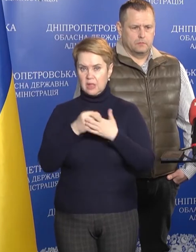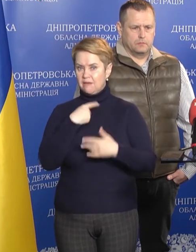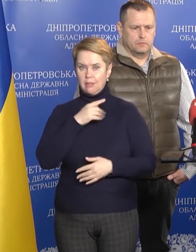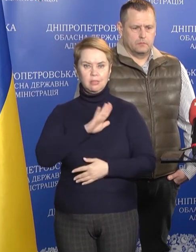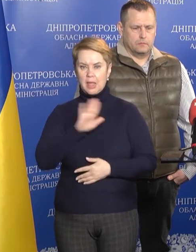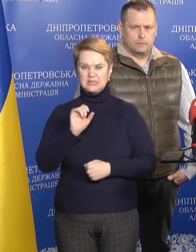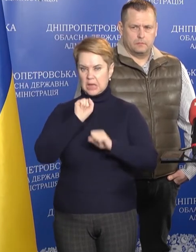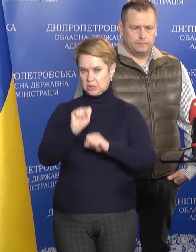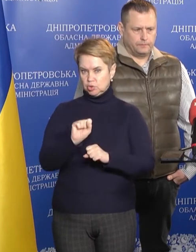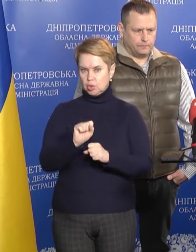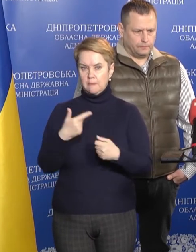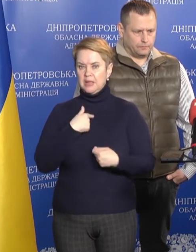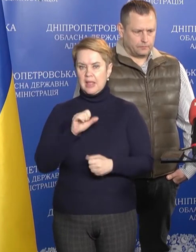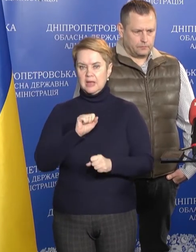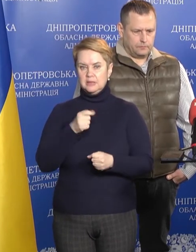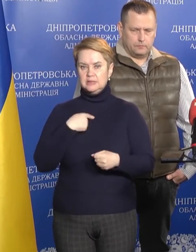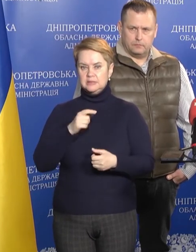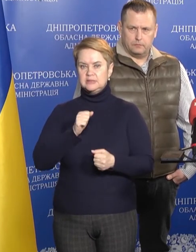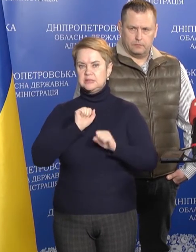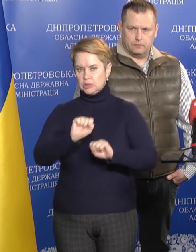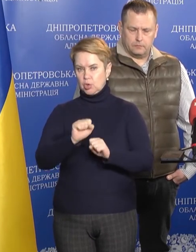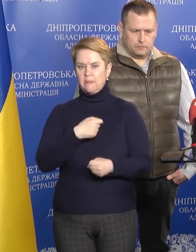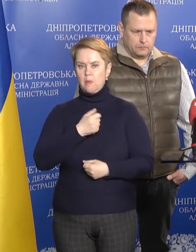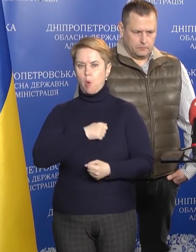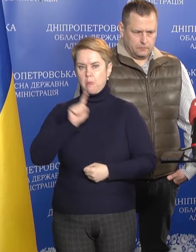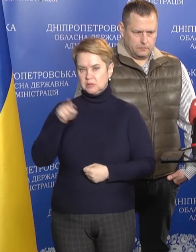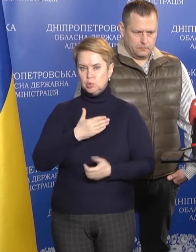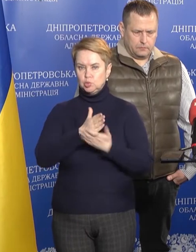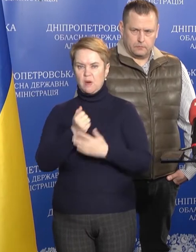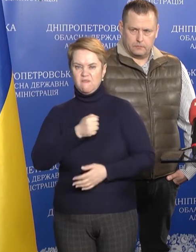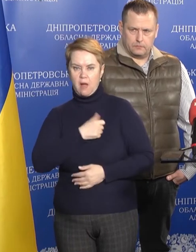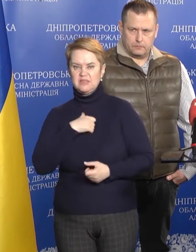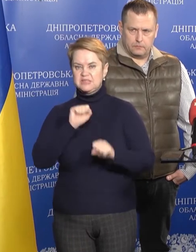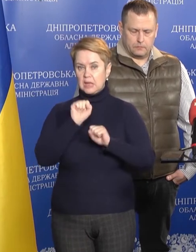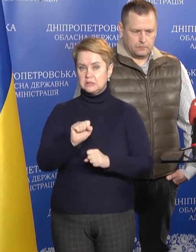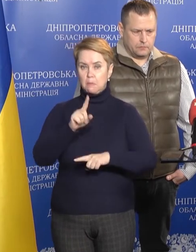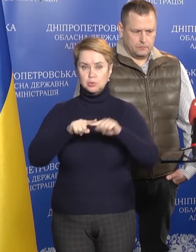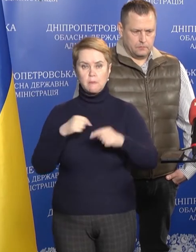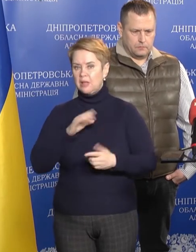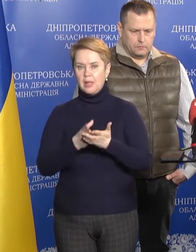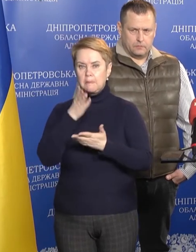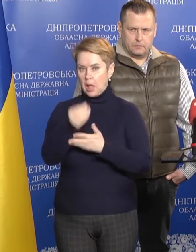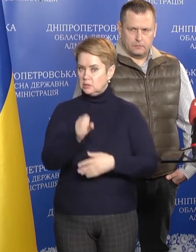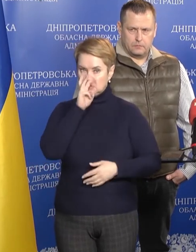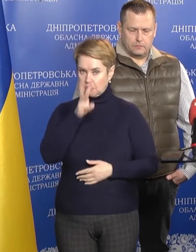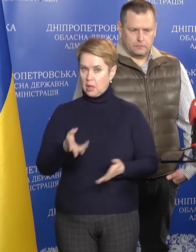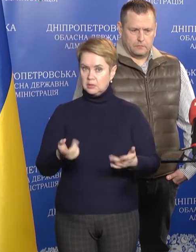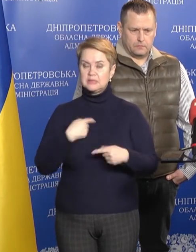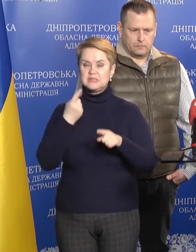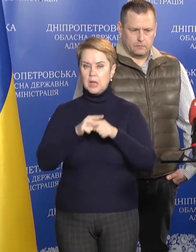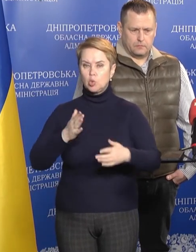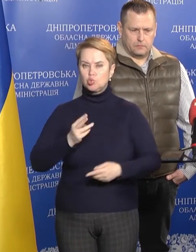не захищена від, ми не закриваємо від мобілізації, ми не прикриваємо від служби в армії, від захисту батьківщини, ми не платимо заробітної плати.